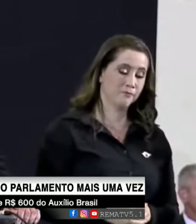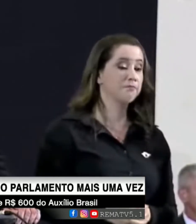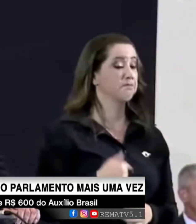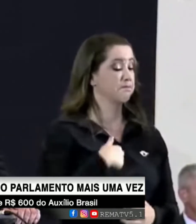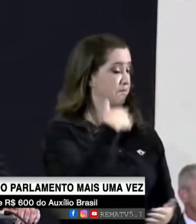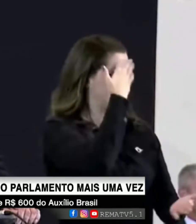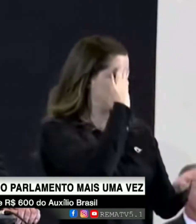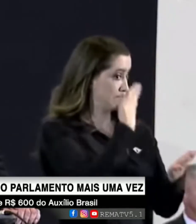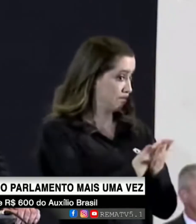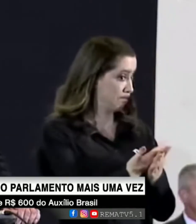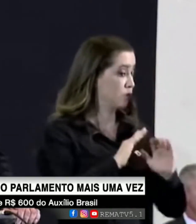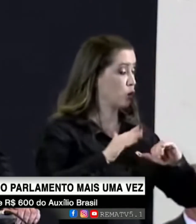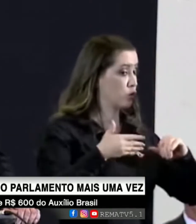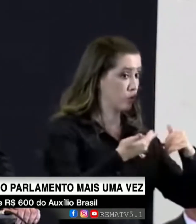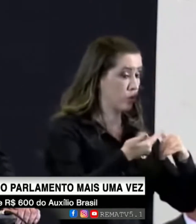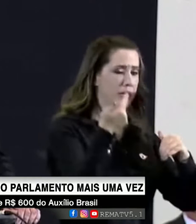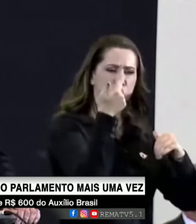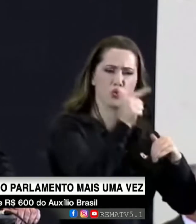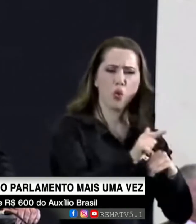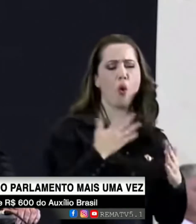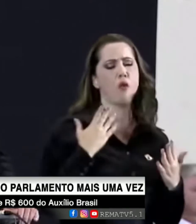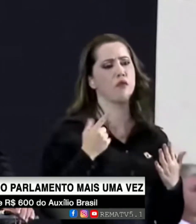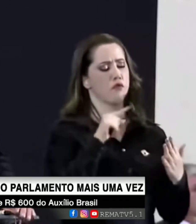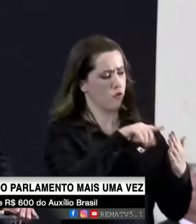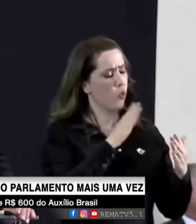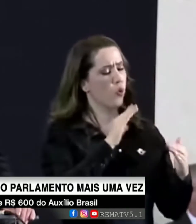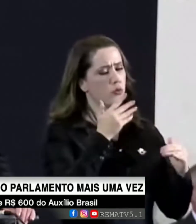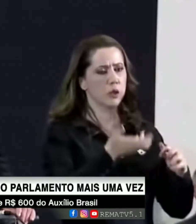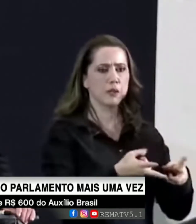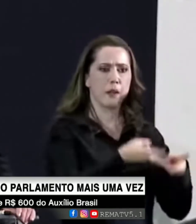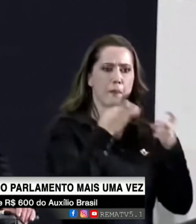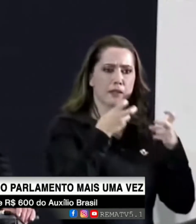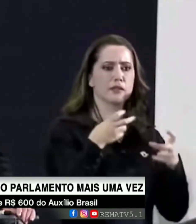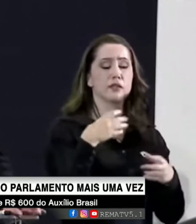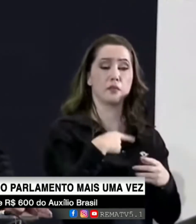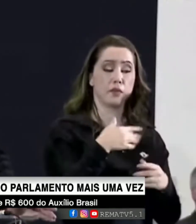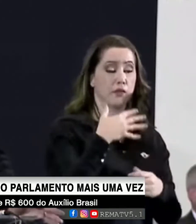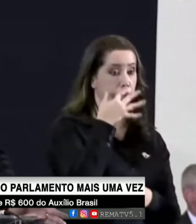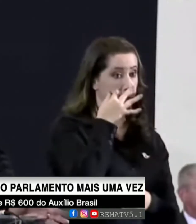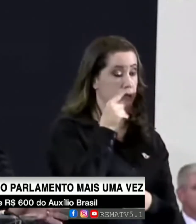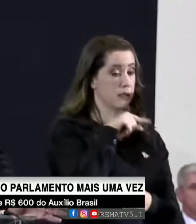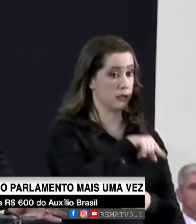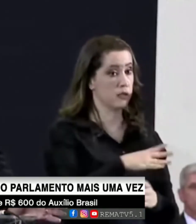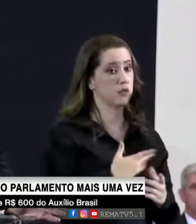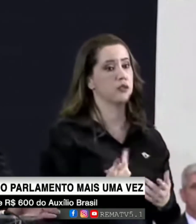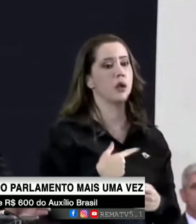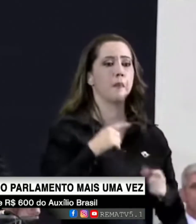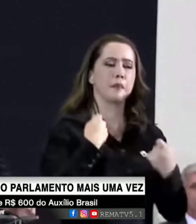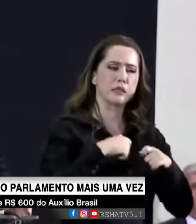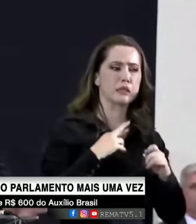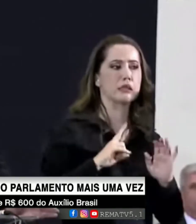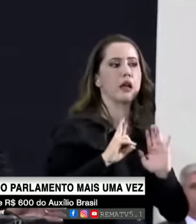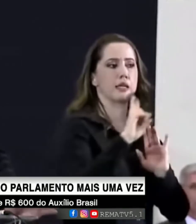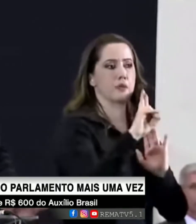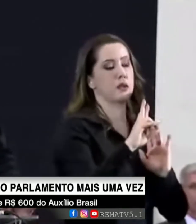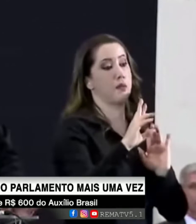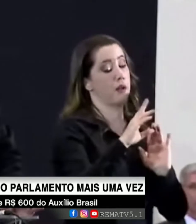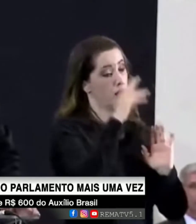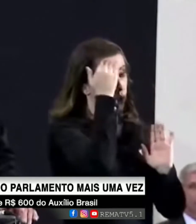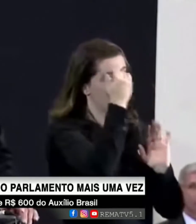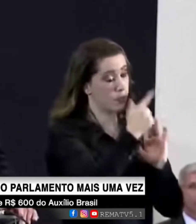Tenho certeza que o parlamento, mais uma vez, vai se fazer presente. Repito, com responsabilidade, porque se a gente fizer